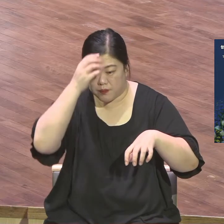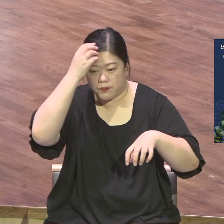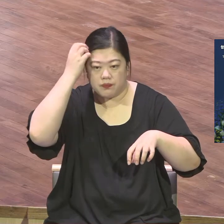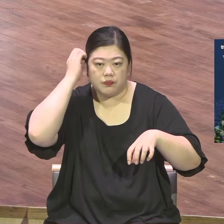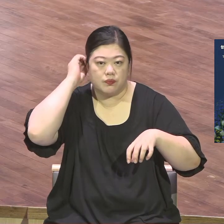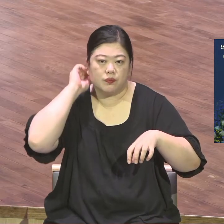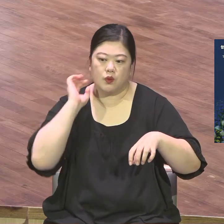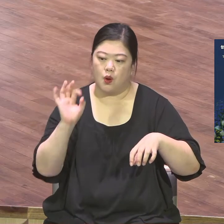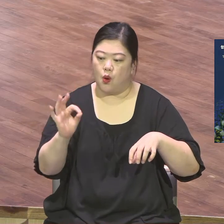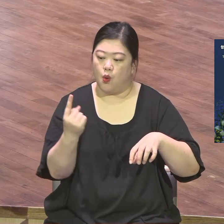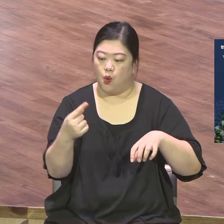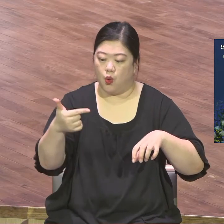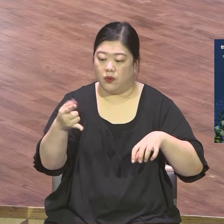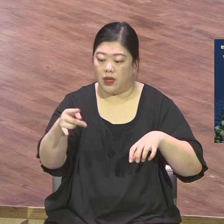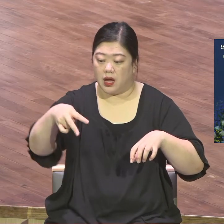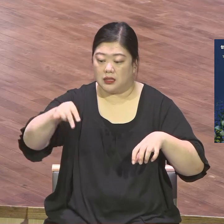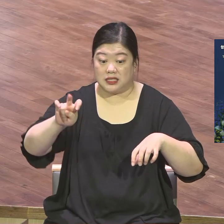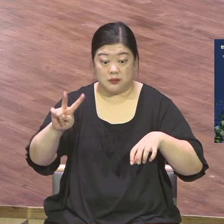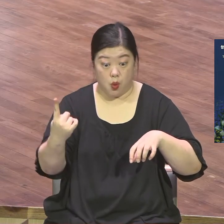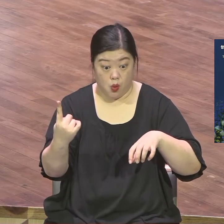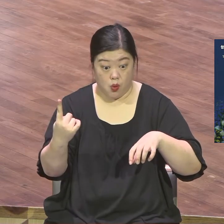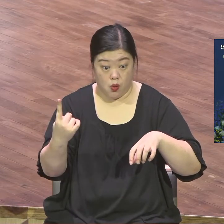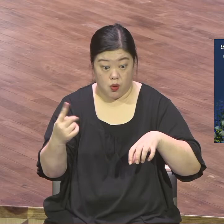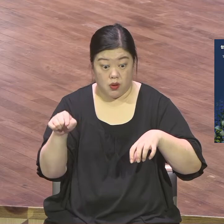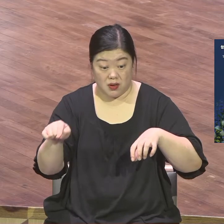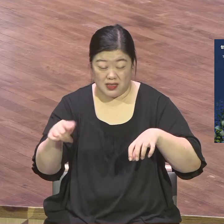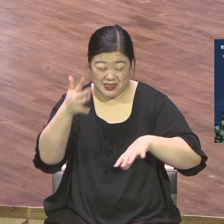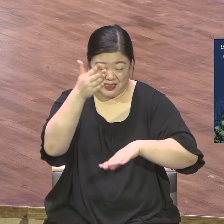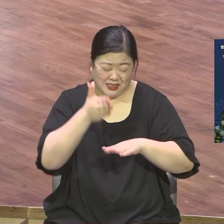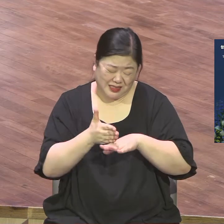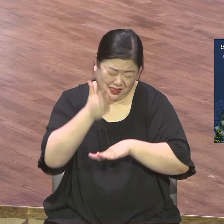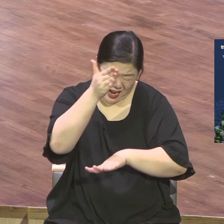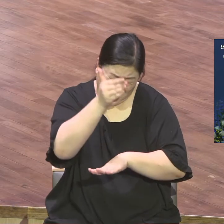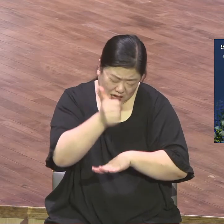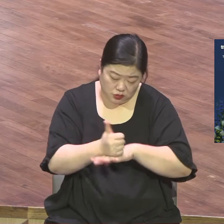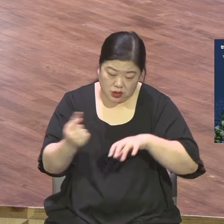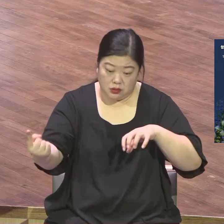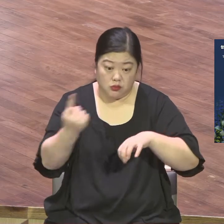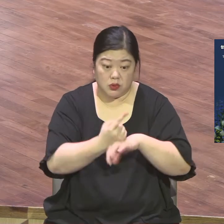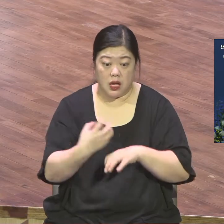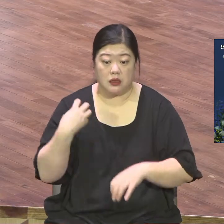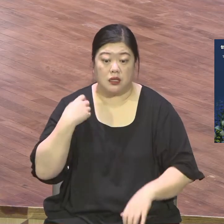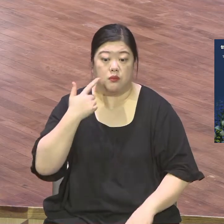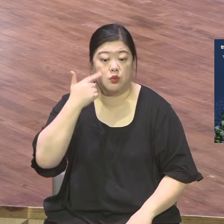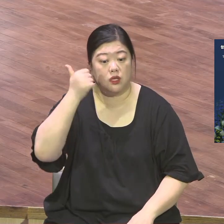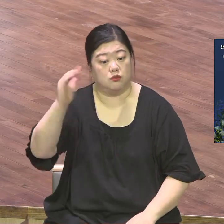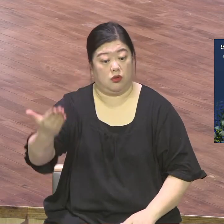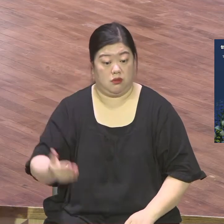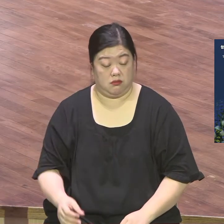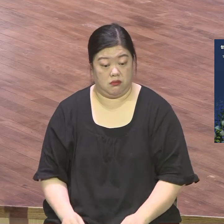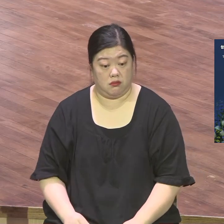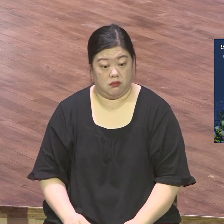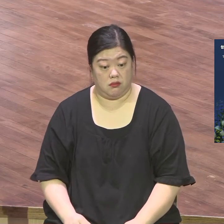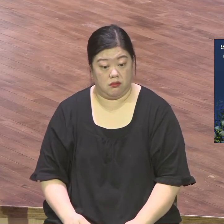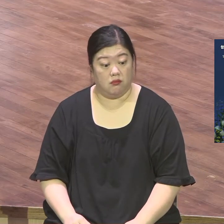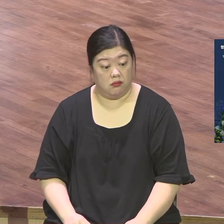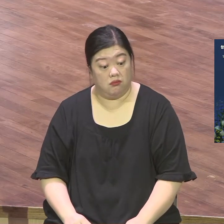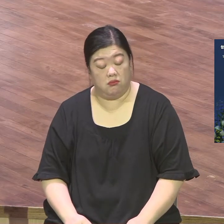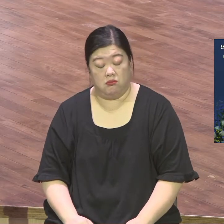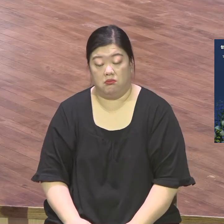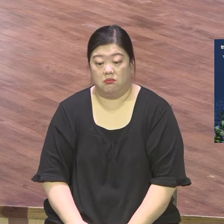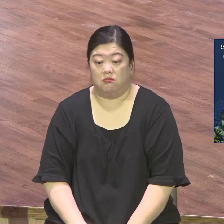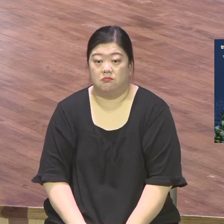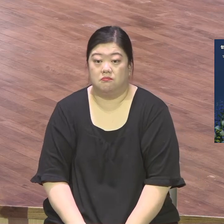말하면 당회장입니다. 그때는 감독 제도였습니다. 지금도 감리교는 감독이라 그래요.